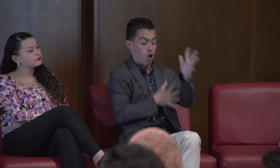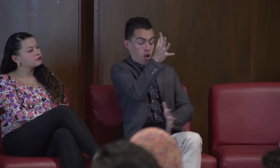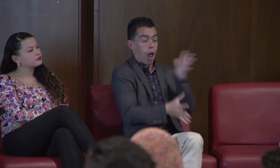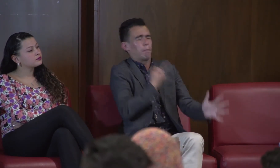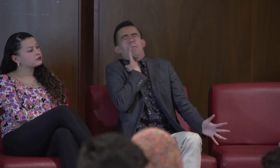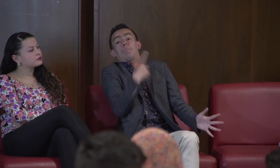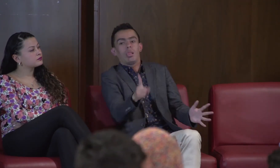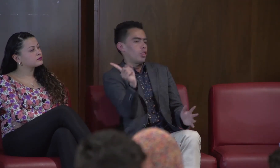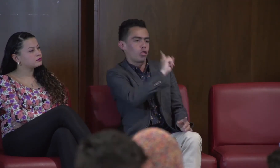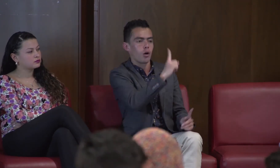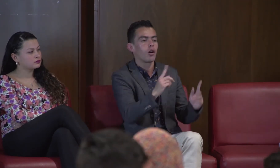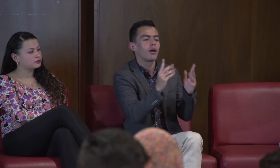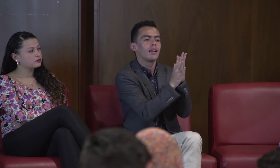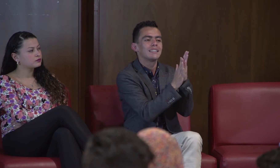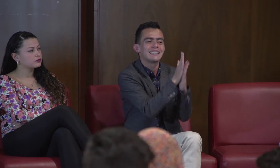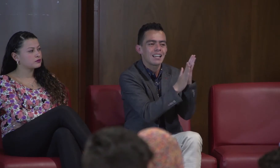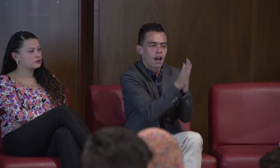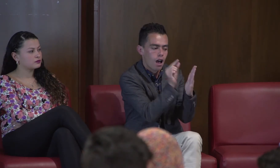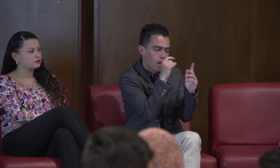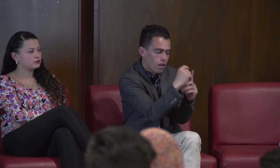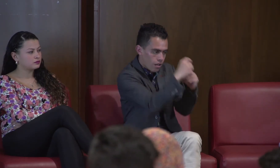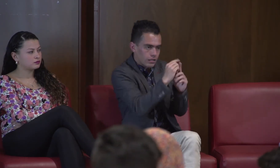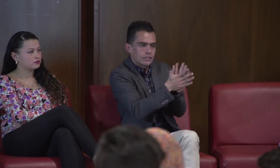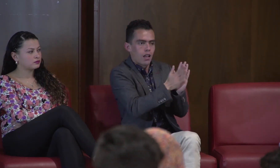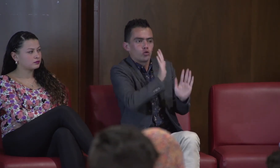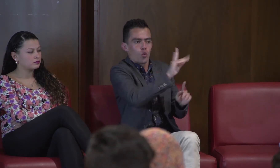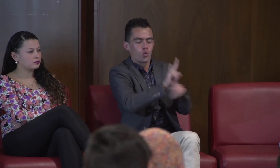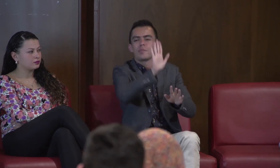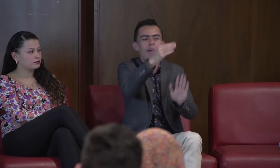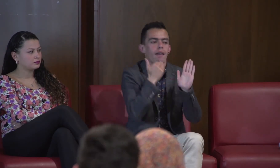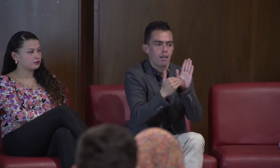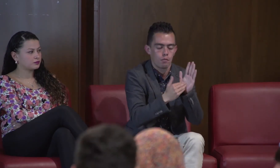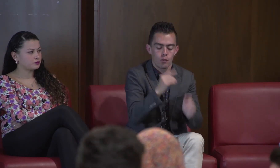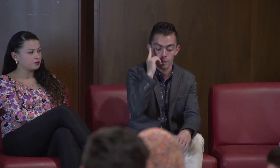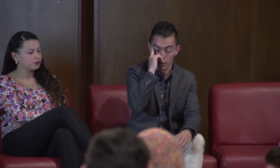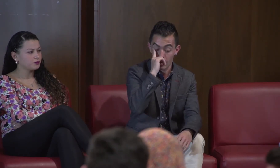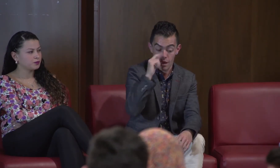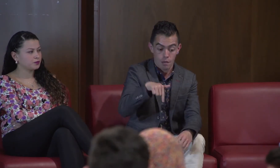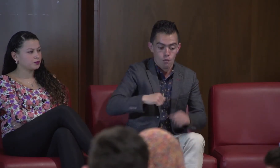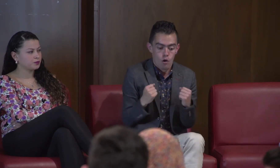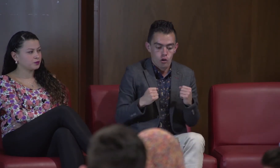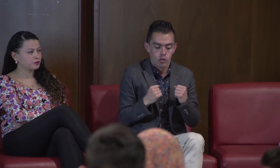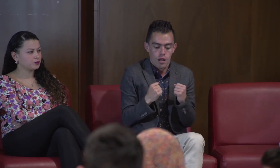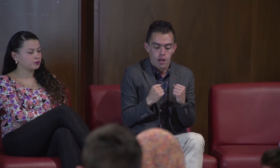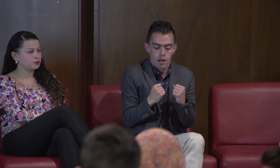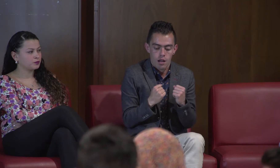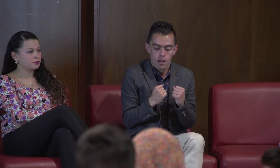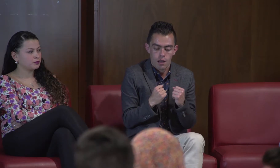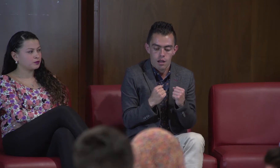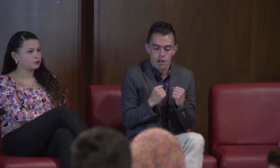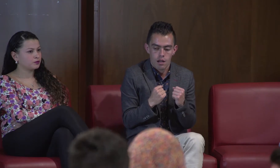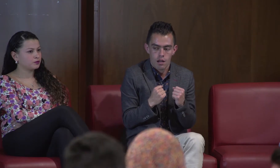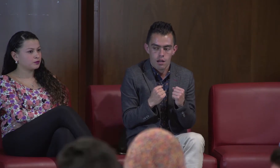su contexto o su región. Y no quiere decir que sean señas fuera de lo común, no, o señas extrañas para el resto de los sordos